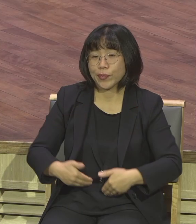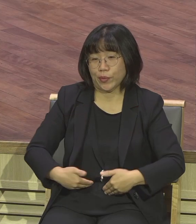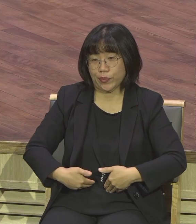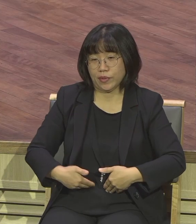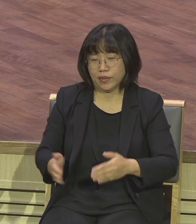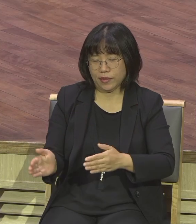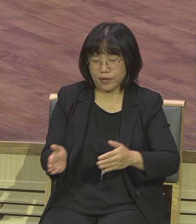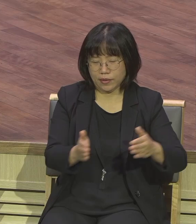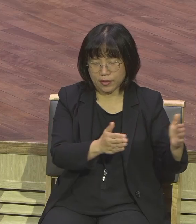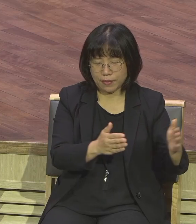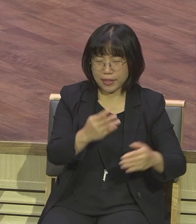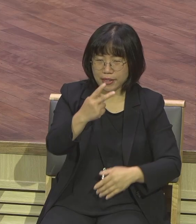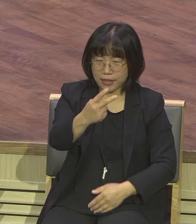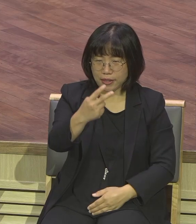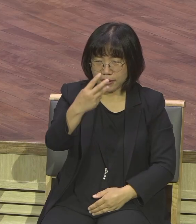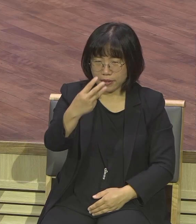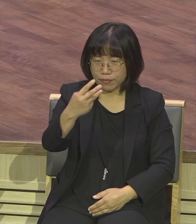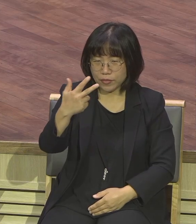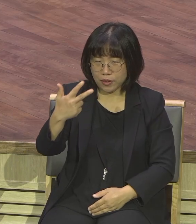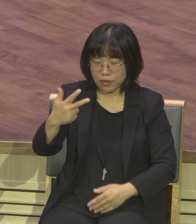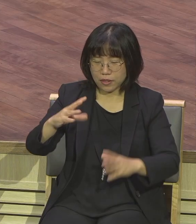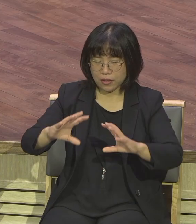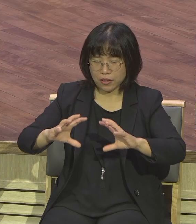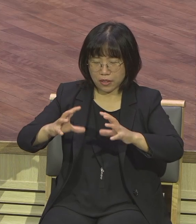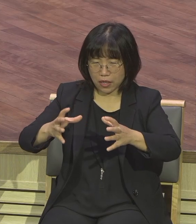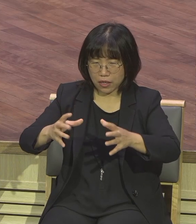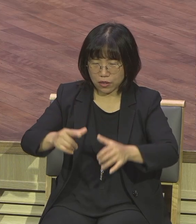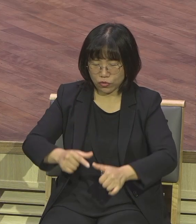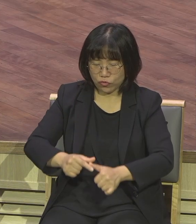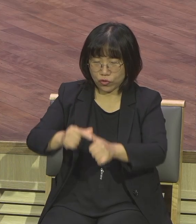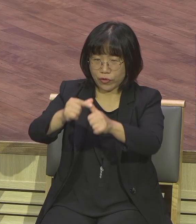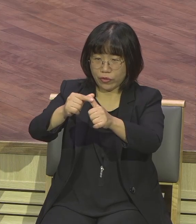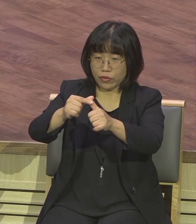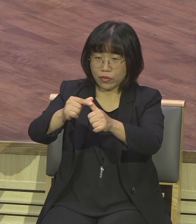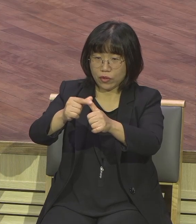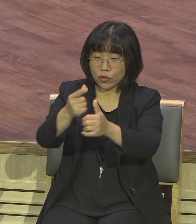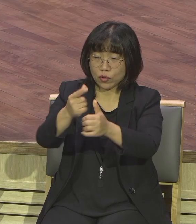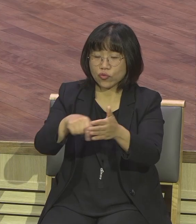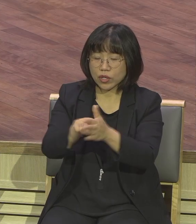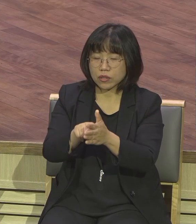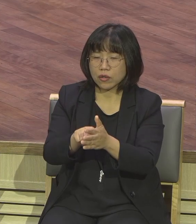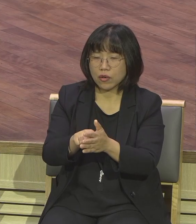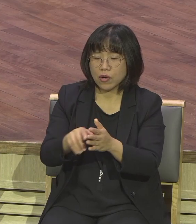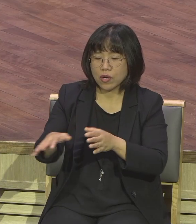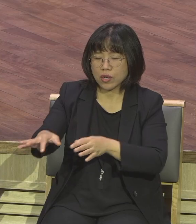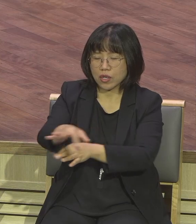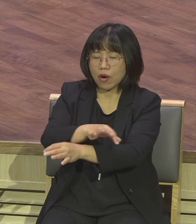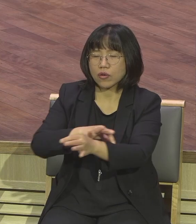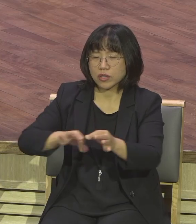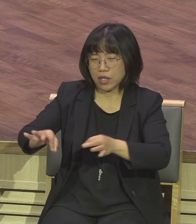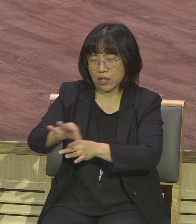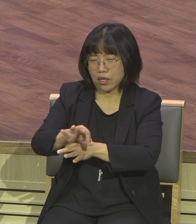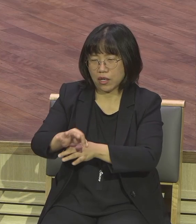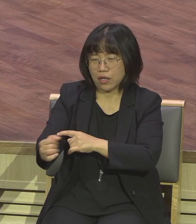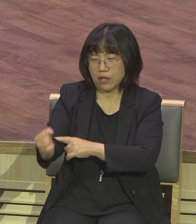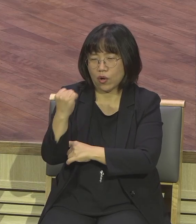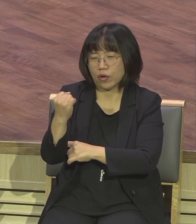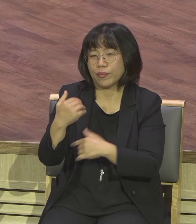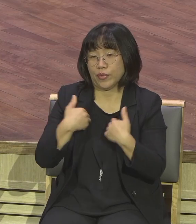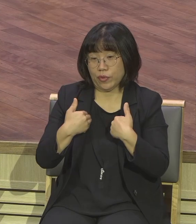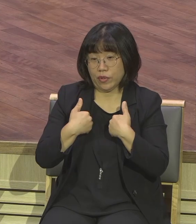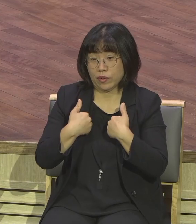그 다음에 뭡니까? 2, 3, 7 나라를 살릴 수 있는, 현장 갈 수 있는 경제력을 다해야 주옵소서. 경제력이 있어야